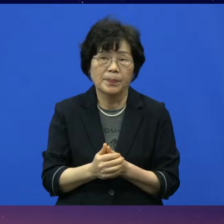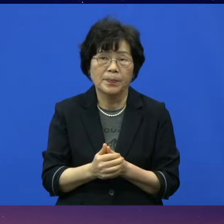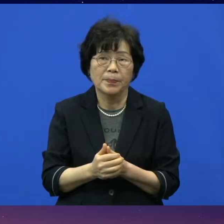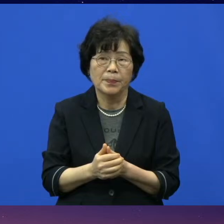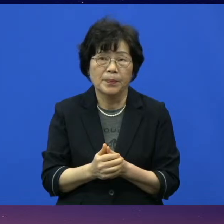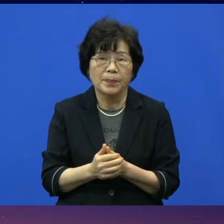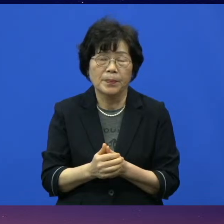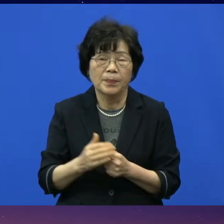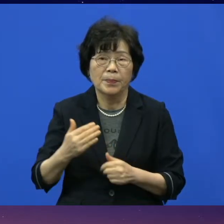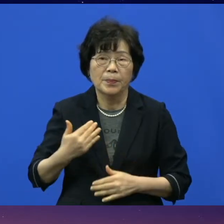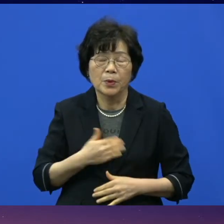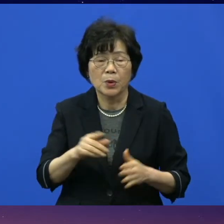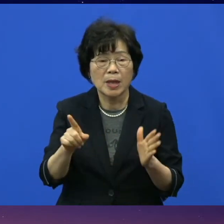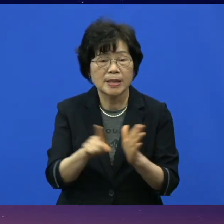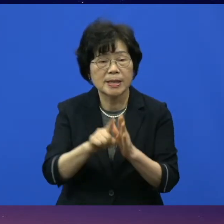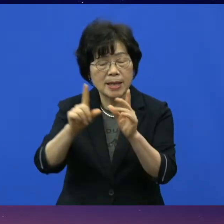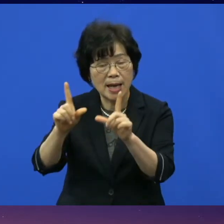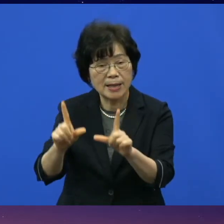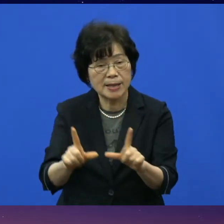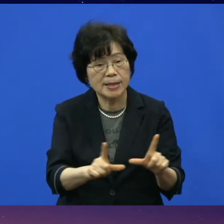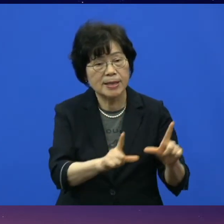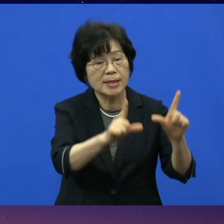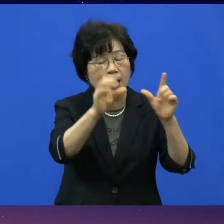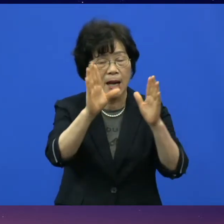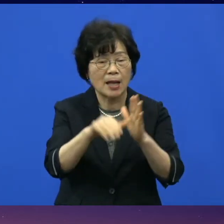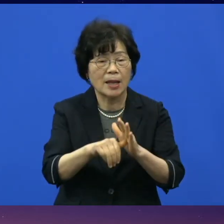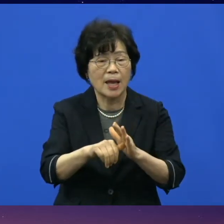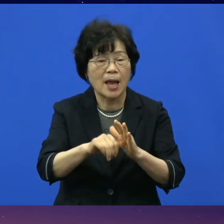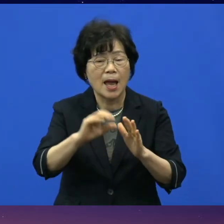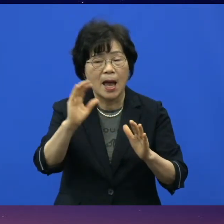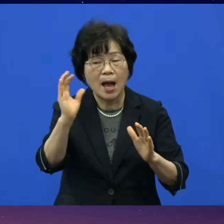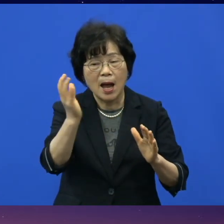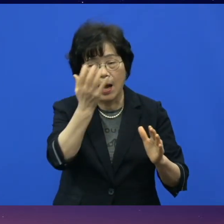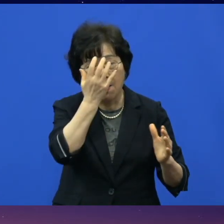여러분 우리가 신앙생활을 하면요 가면이 자꾸 늘어요.